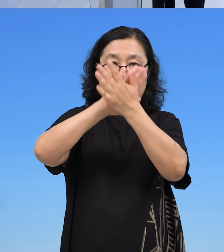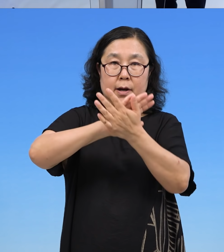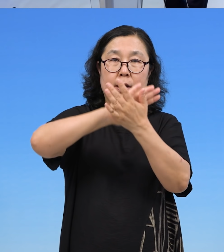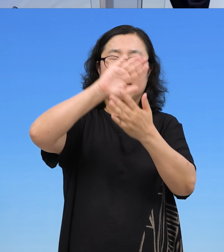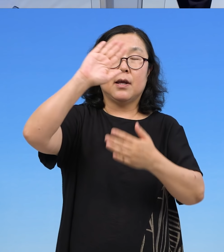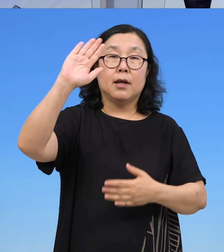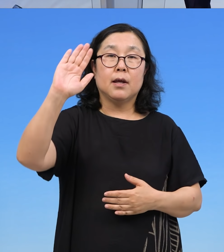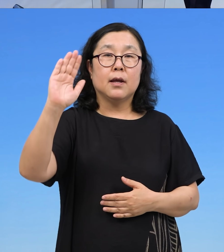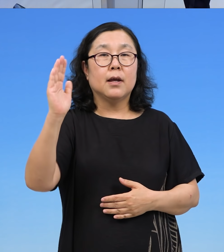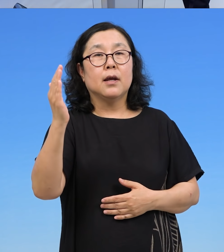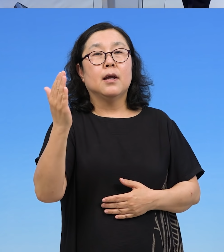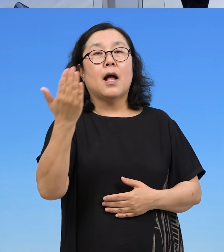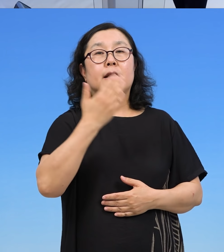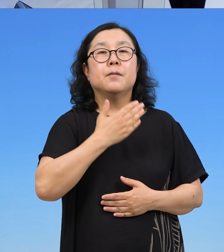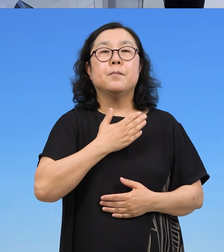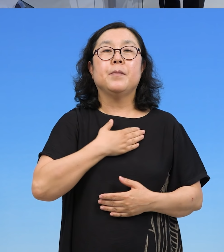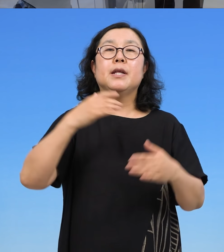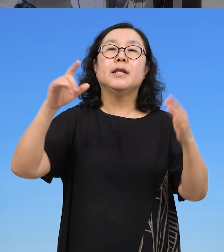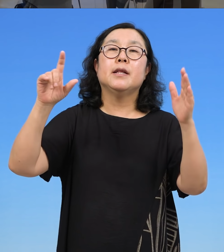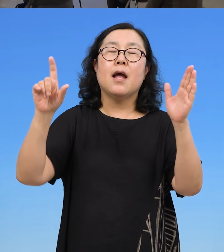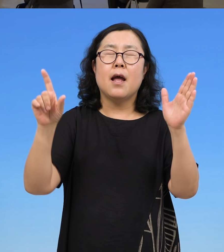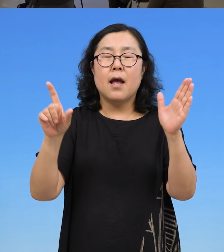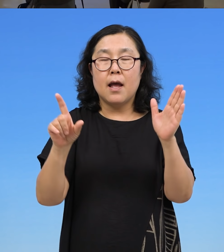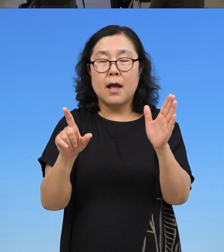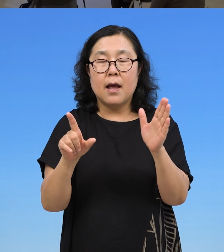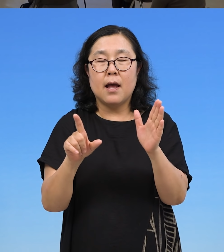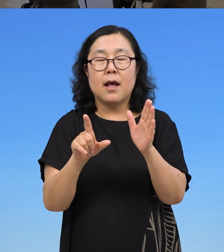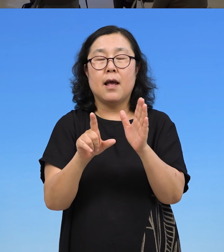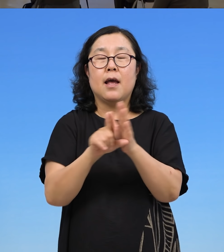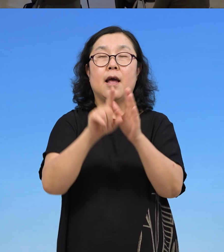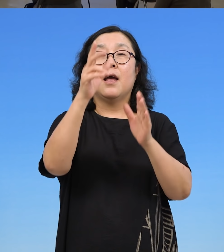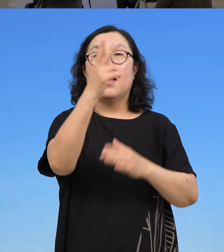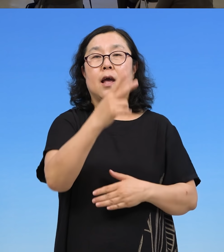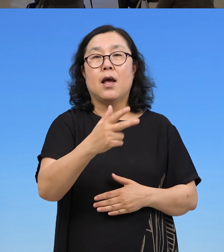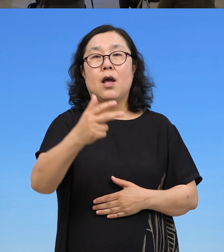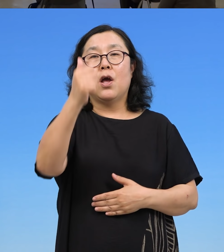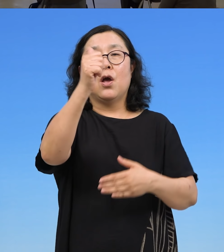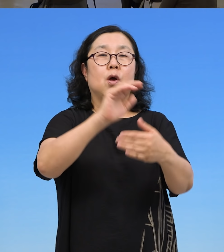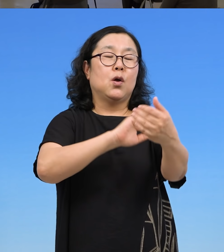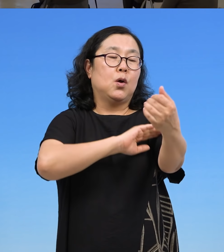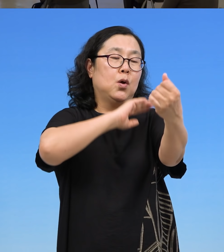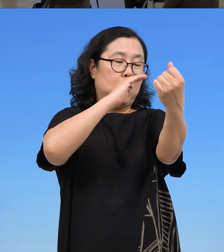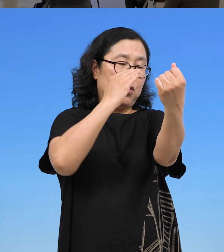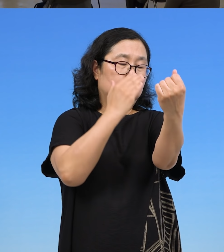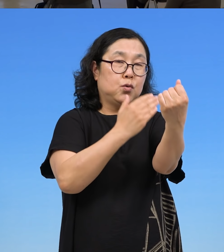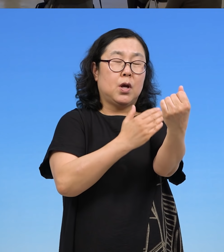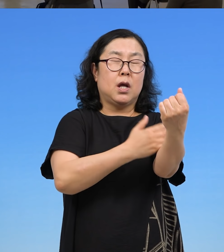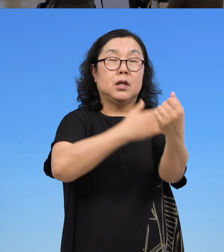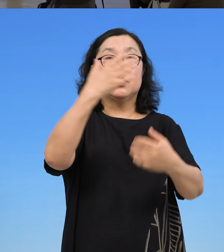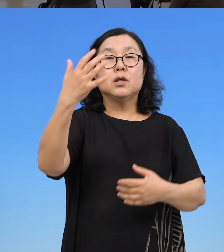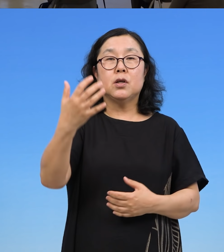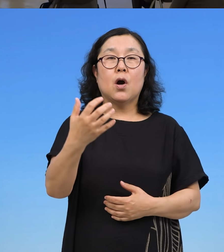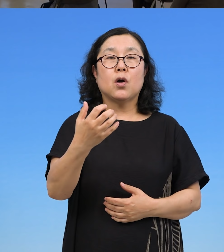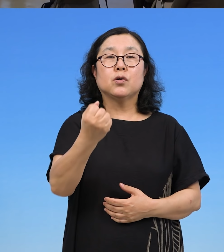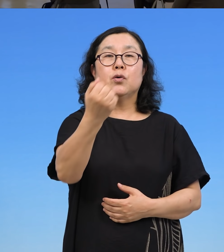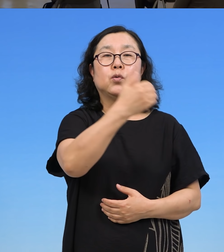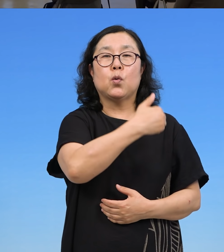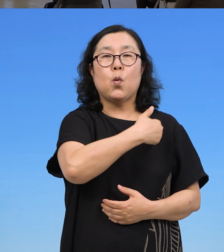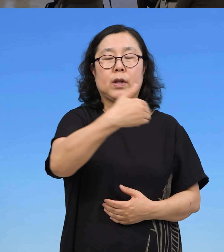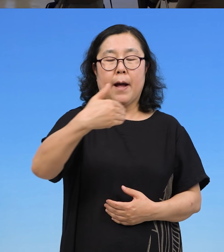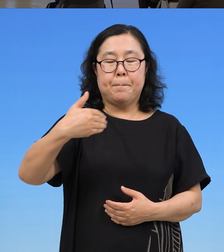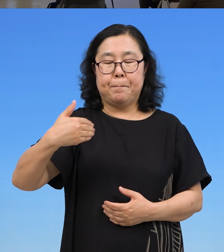나는 믿네 주의 능력으로 당대히